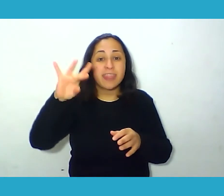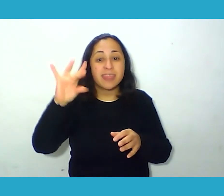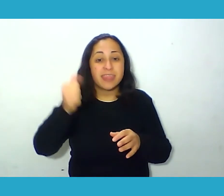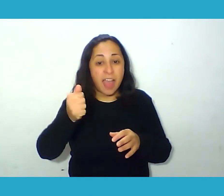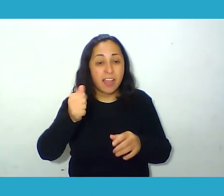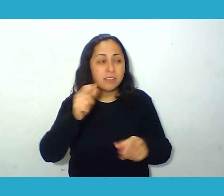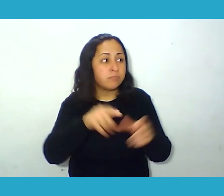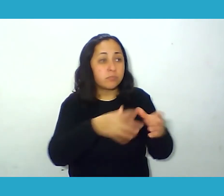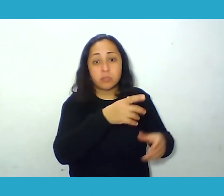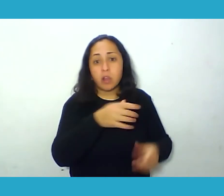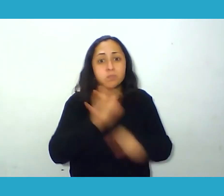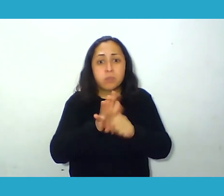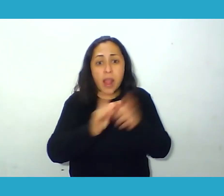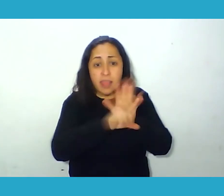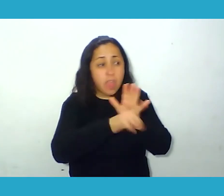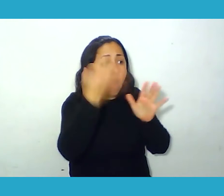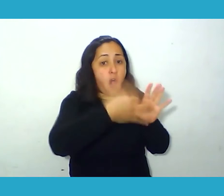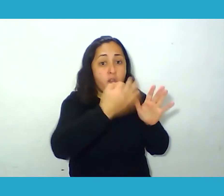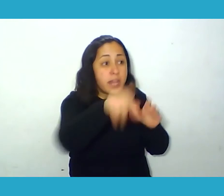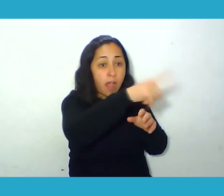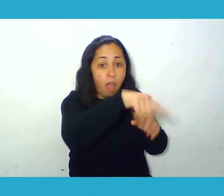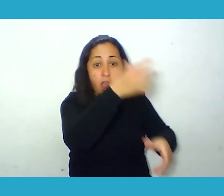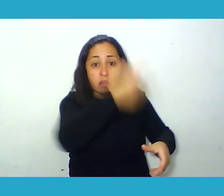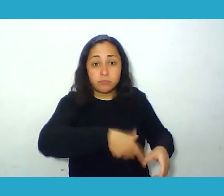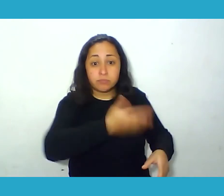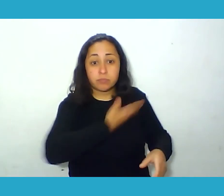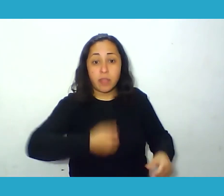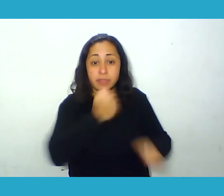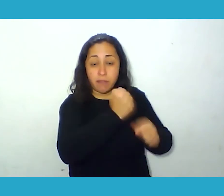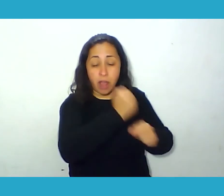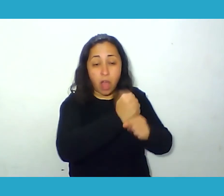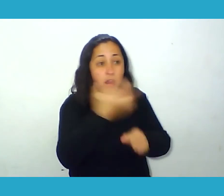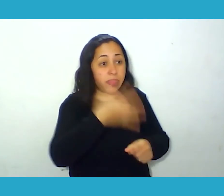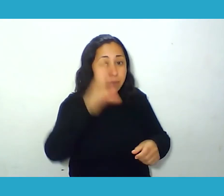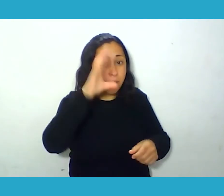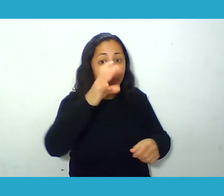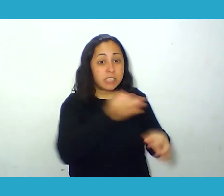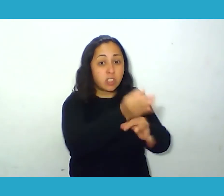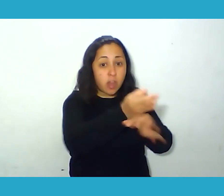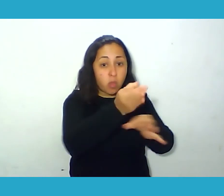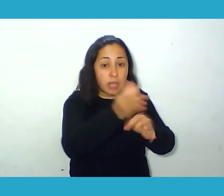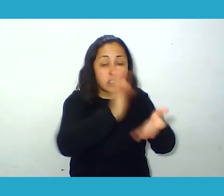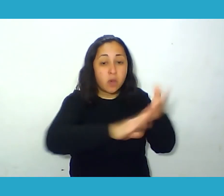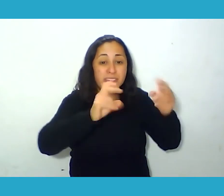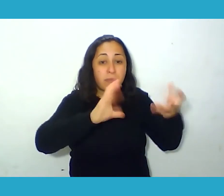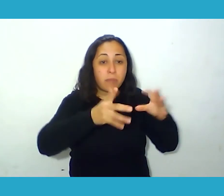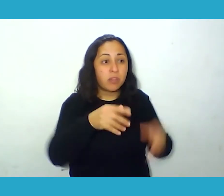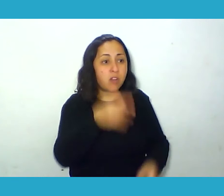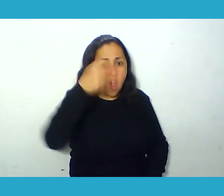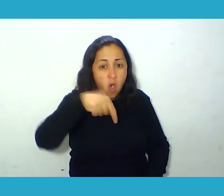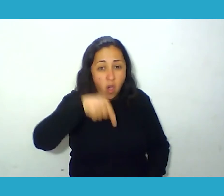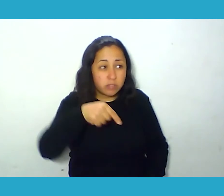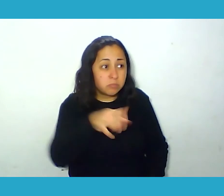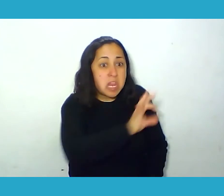la capacitación ambiental de los funcionarios, quien deben educarse. Desde el primer estudio de impacto ambiental del 2017 hasta hoy, el Estado no se